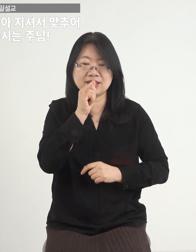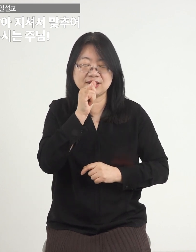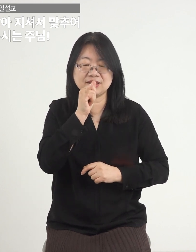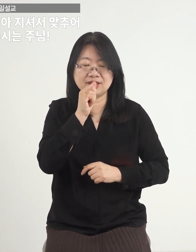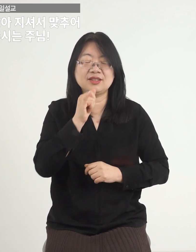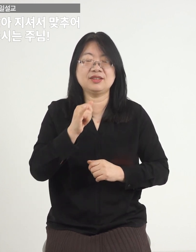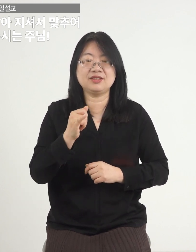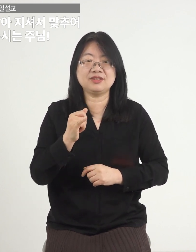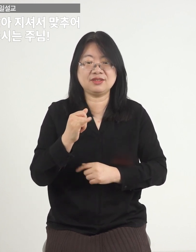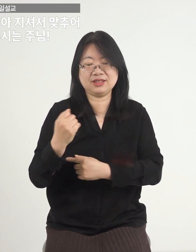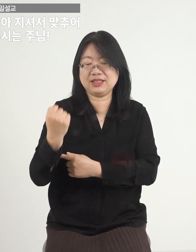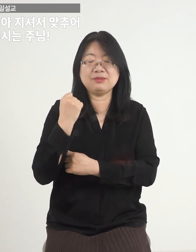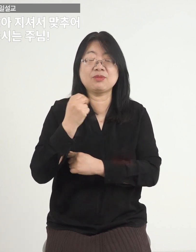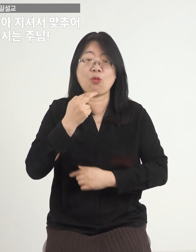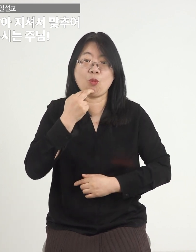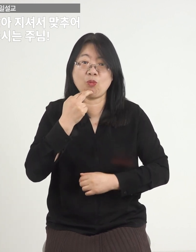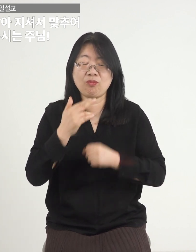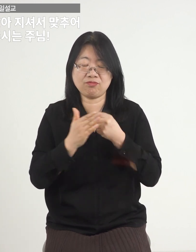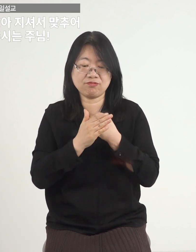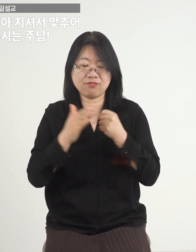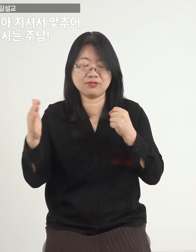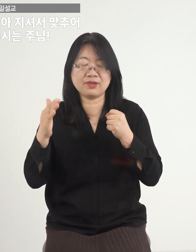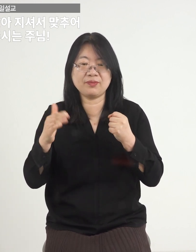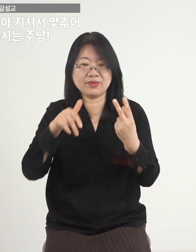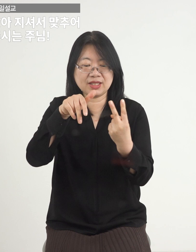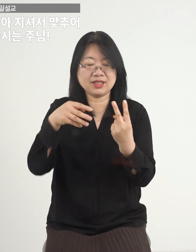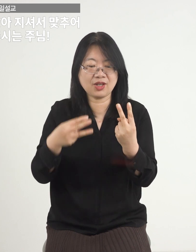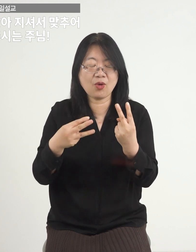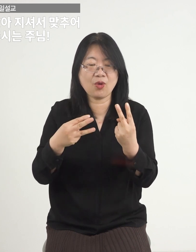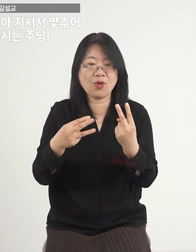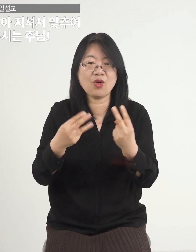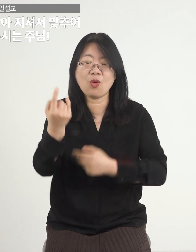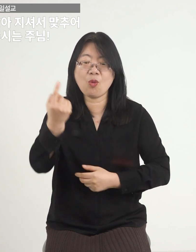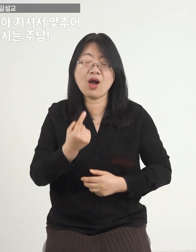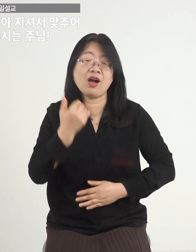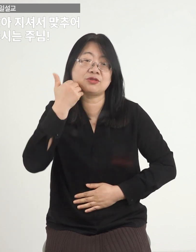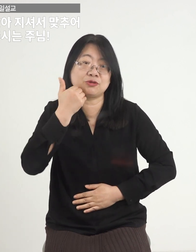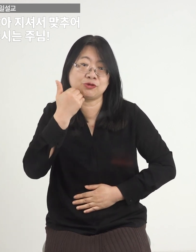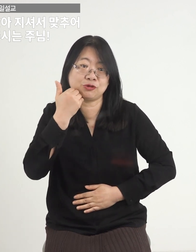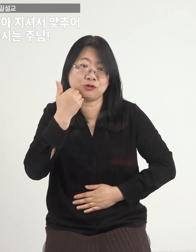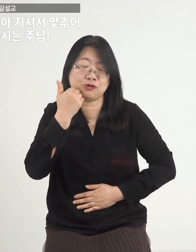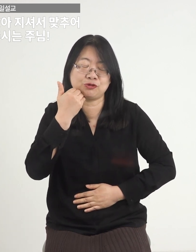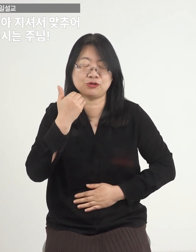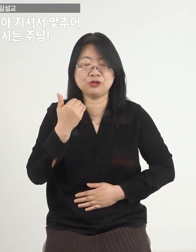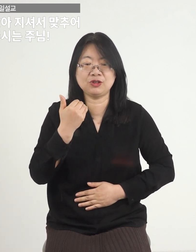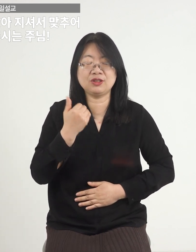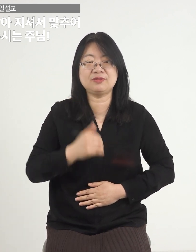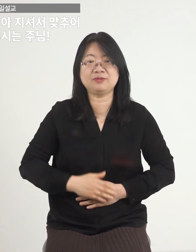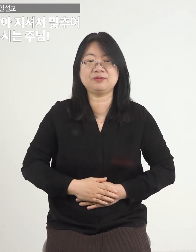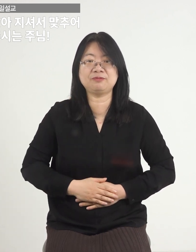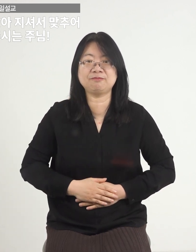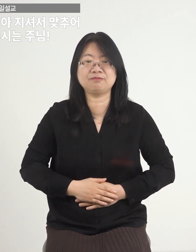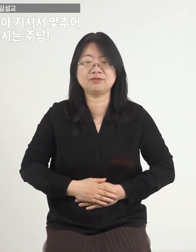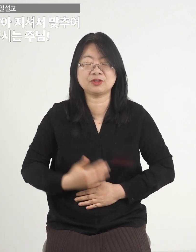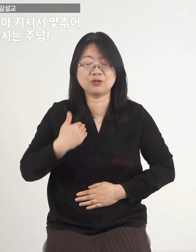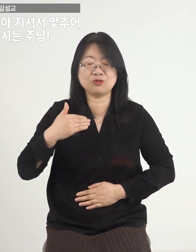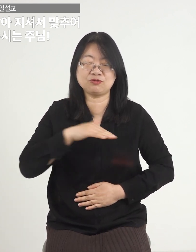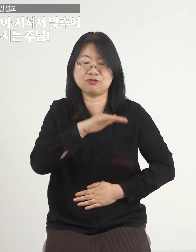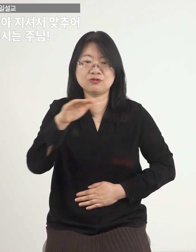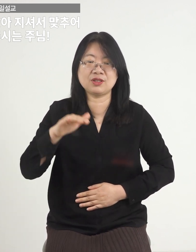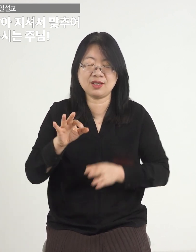능력이 없습니다. 그래서 2절에 누가 오셔야 된다는 걸 여기에 담아내고 있는 거죠.